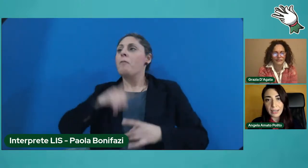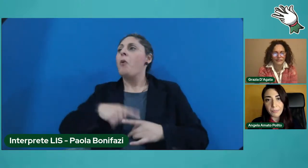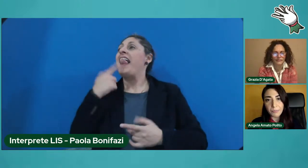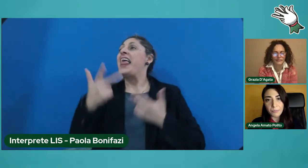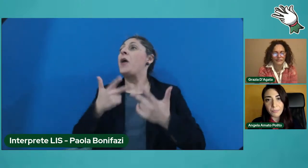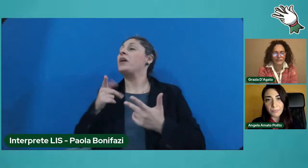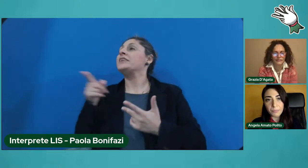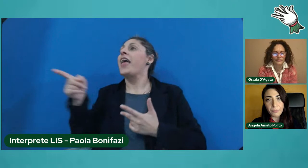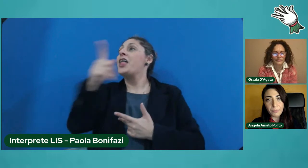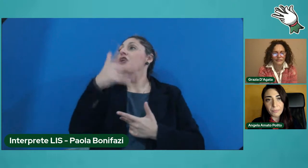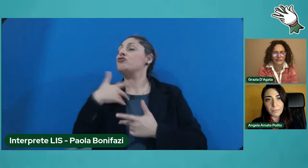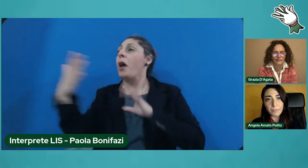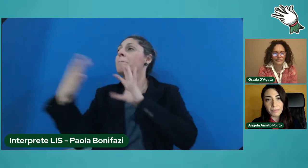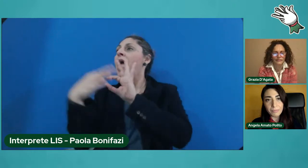canale.